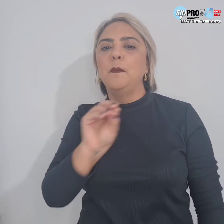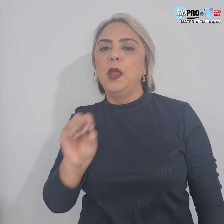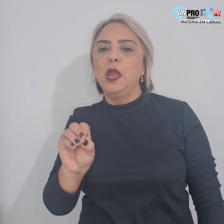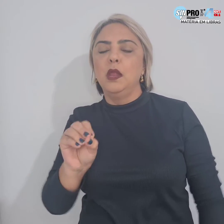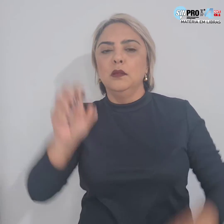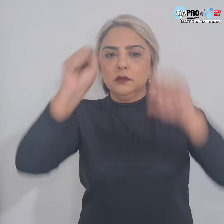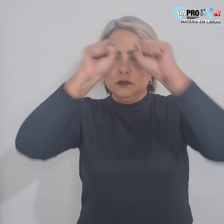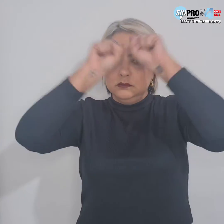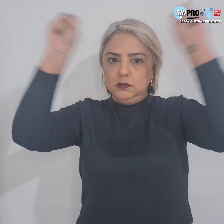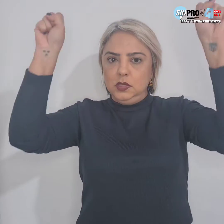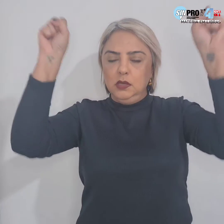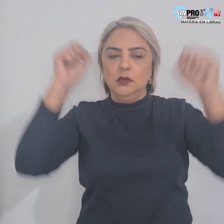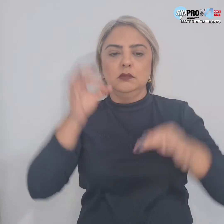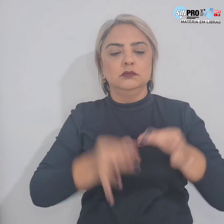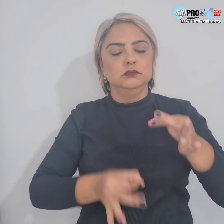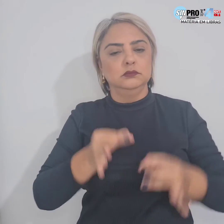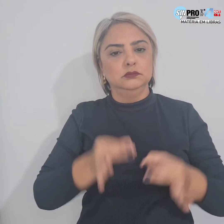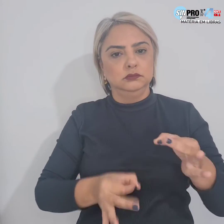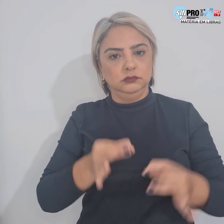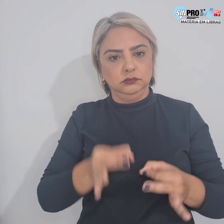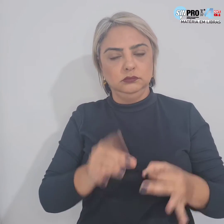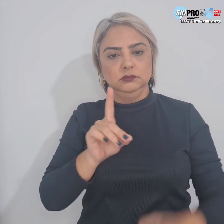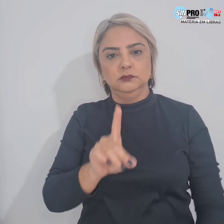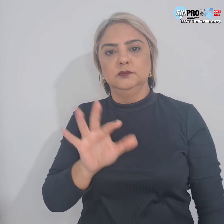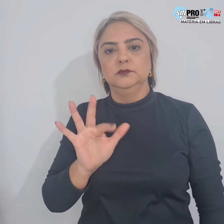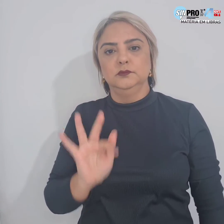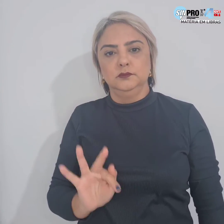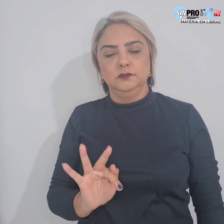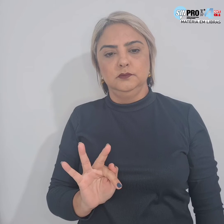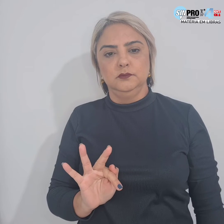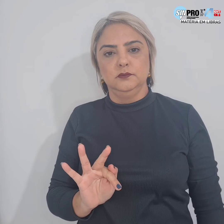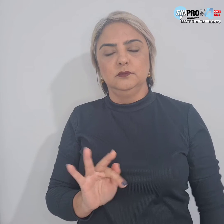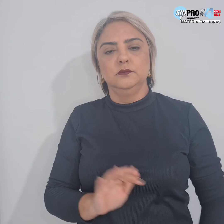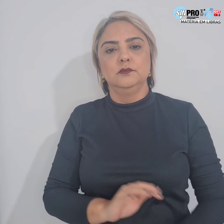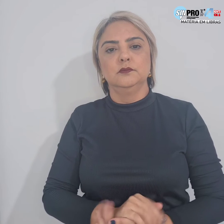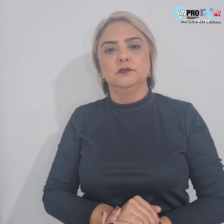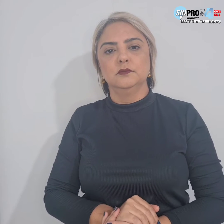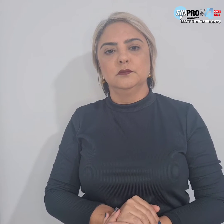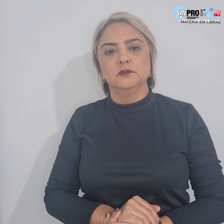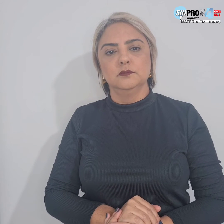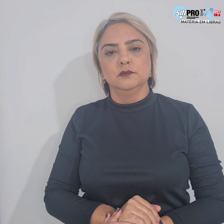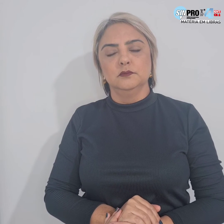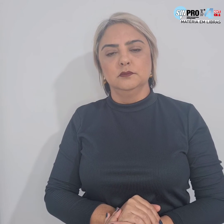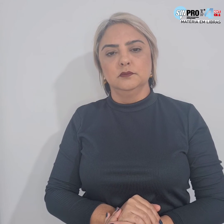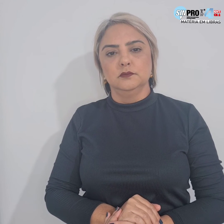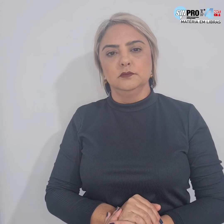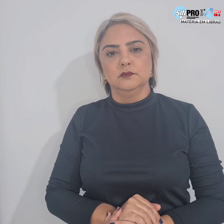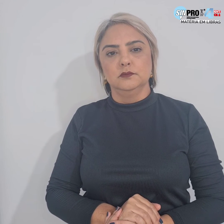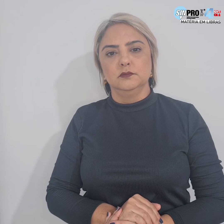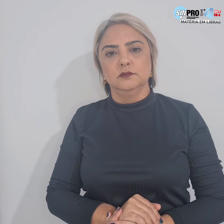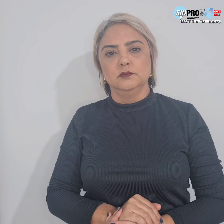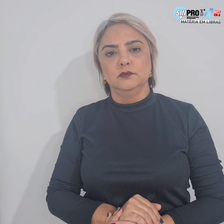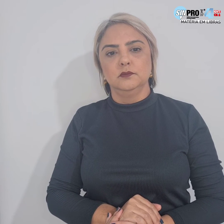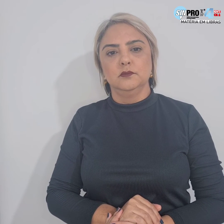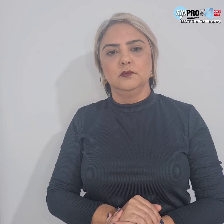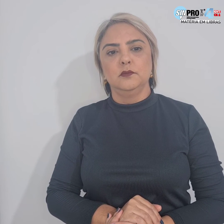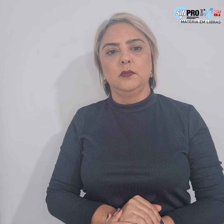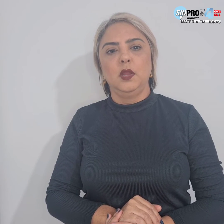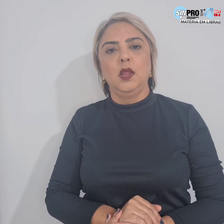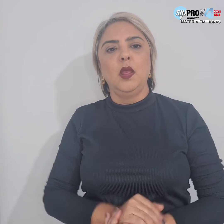Tribunal de Justiça do Distrito Federal e dos Territórios, TJDFT, emitiu